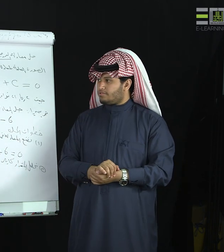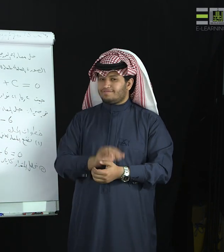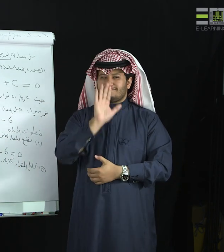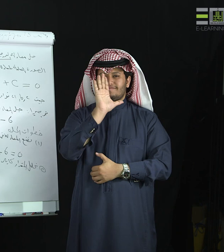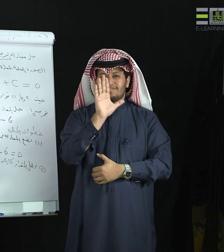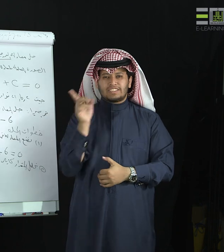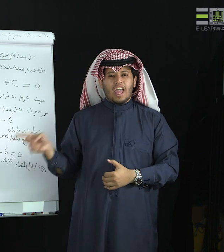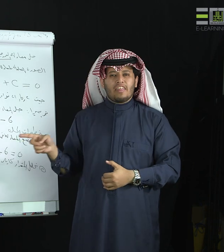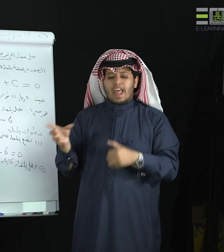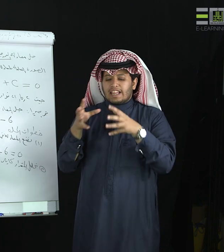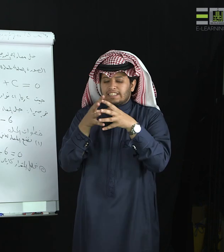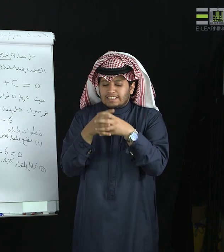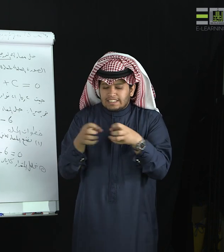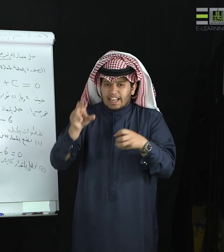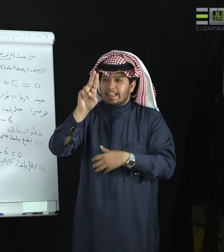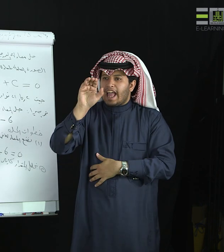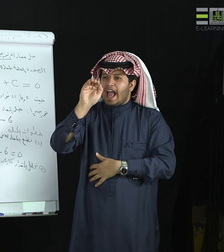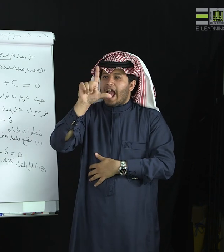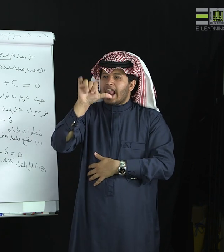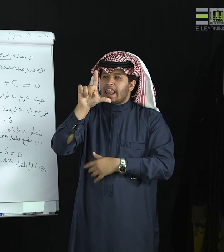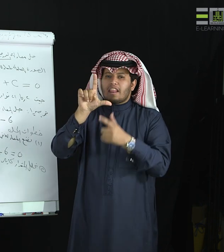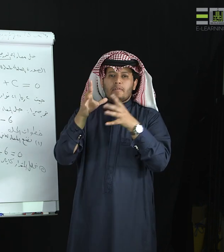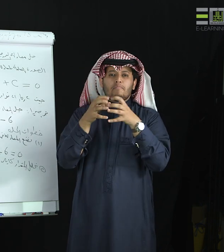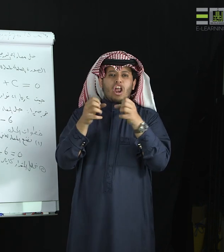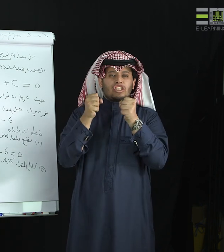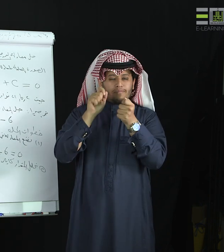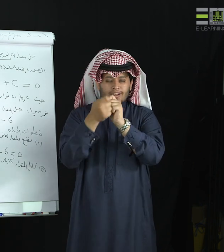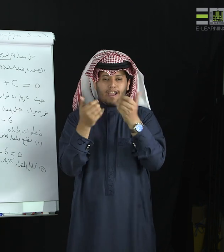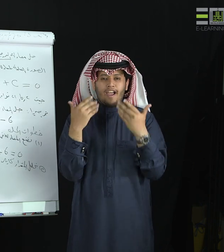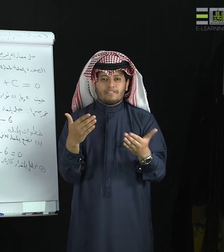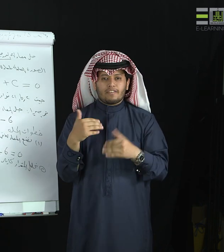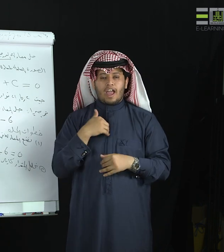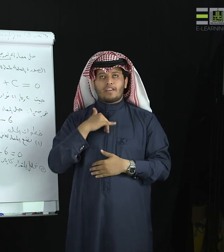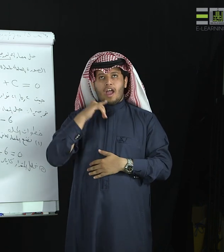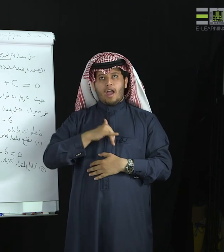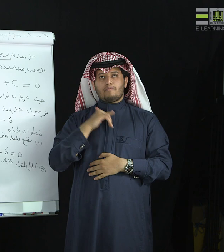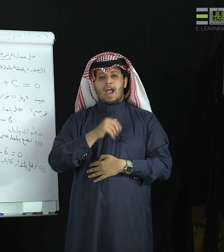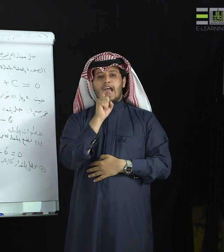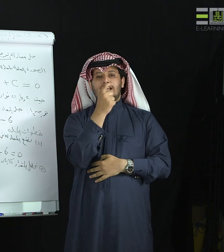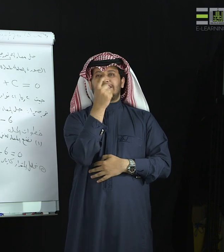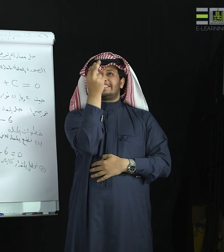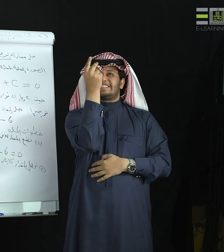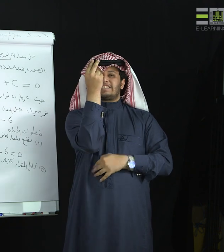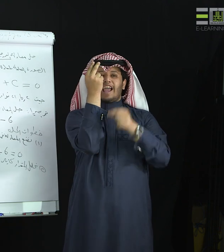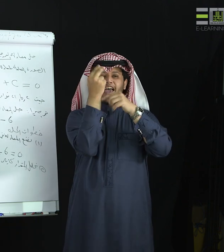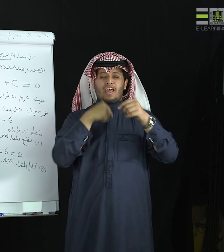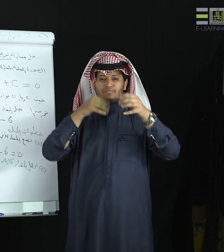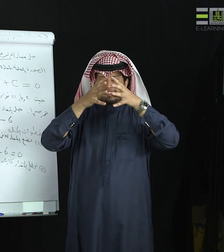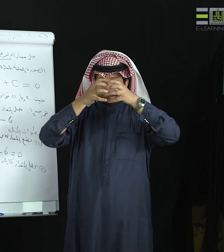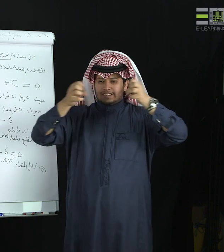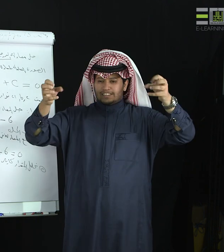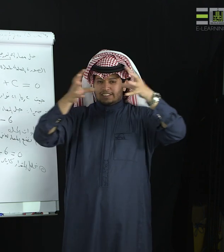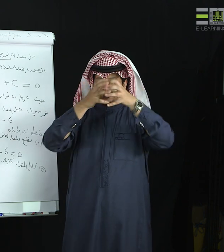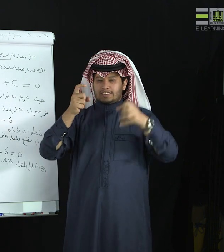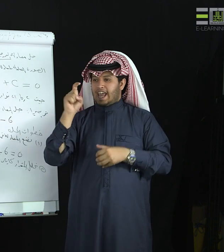التحليل معناه التبسيط. ايه اللي ممكن احلله في المعادلة دي؟ x تربيع عايزين نحللها، فممكن نحللها الى x في